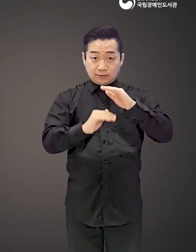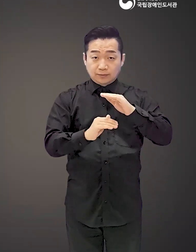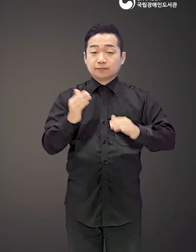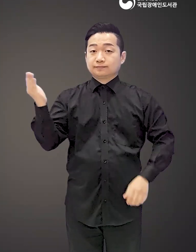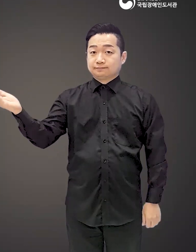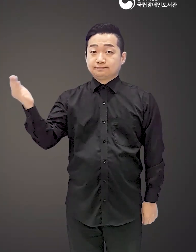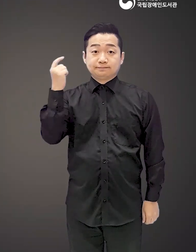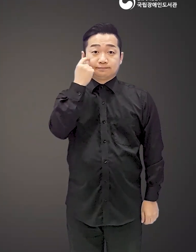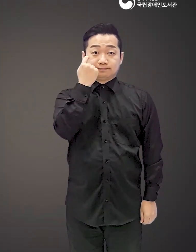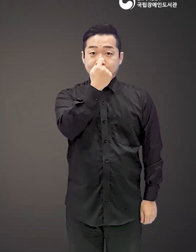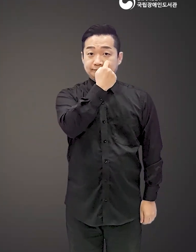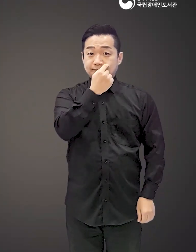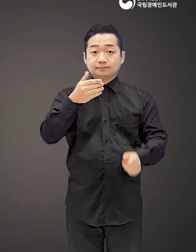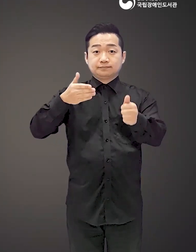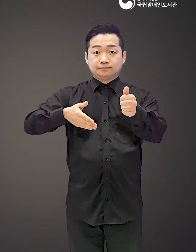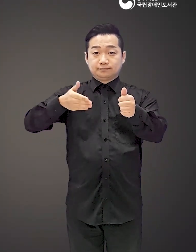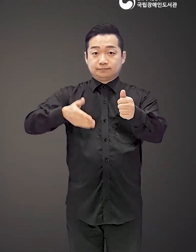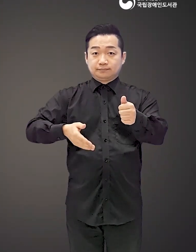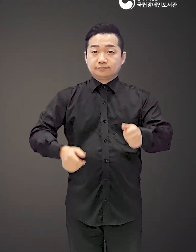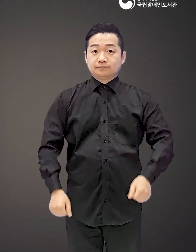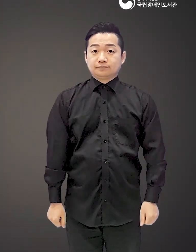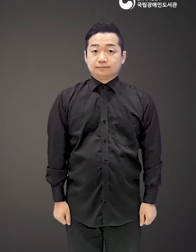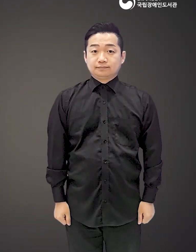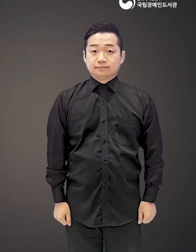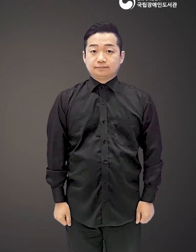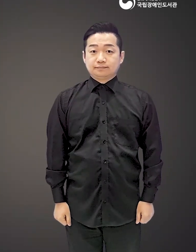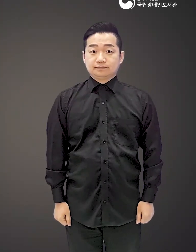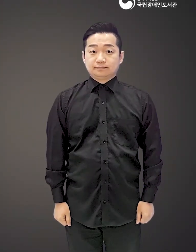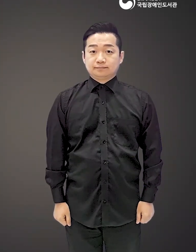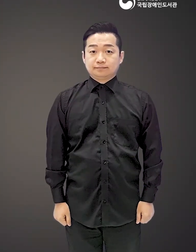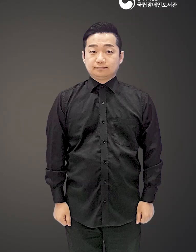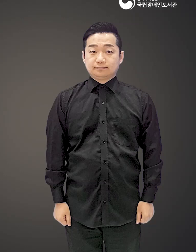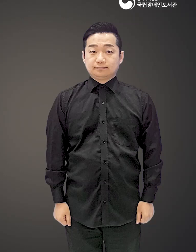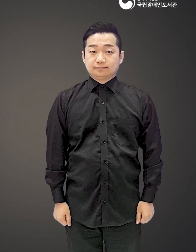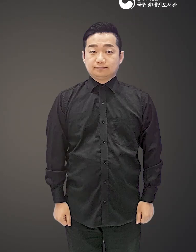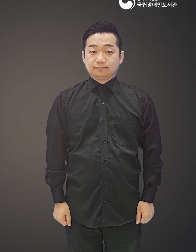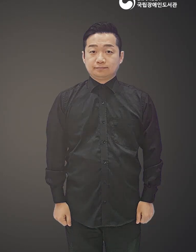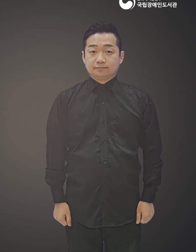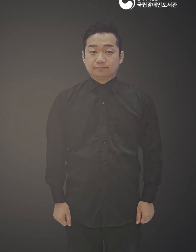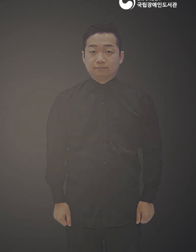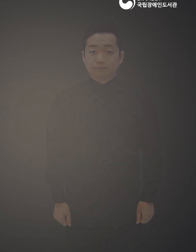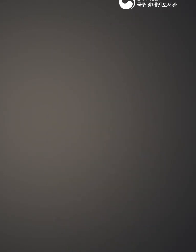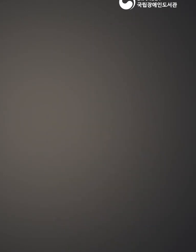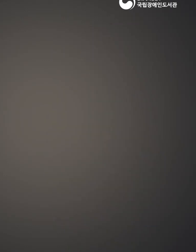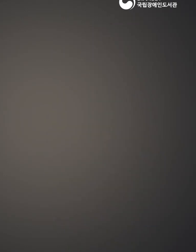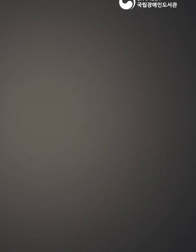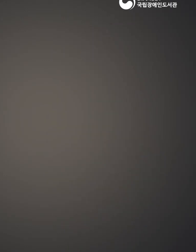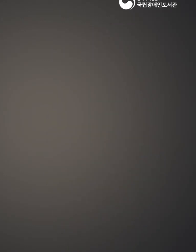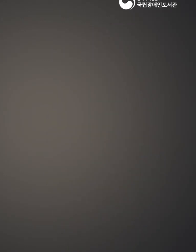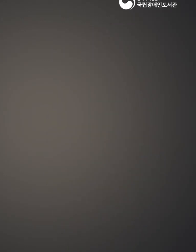저자, 박성우, 나석규. 출판사, 더 페이지.